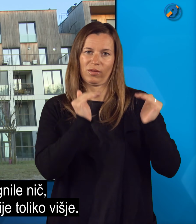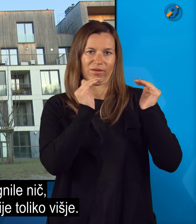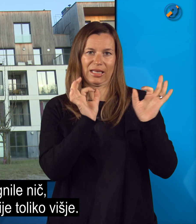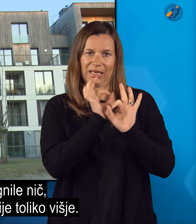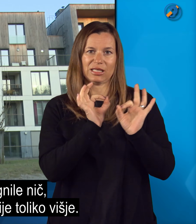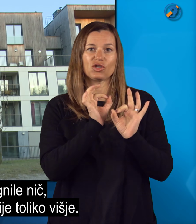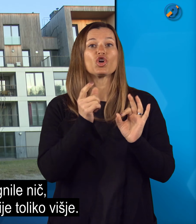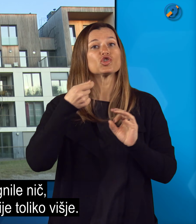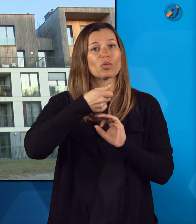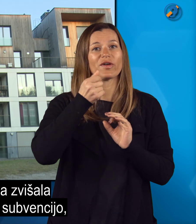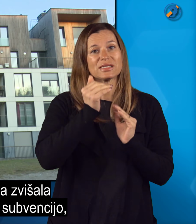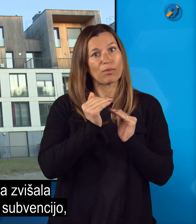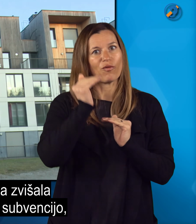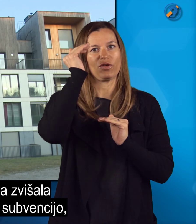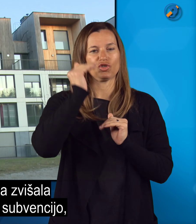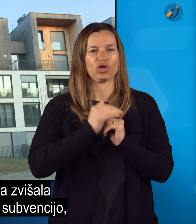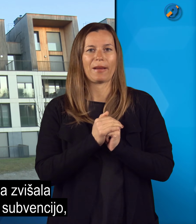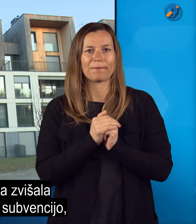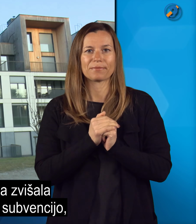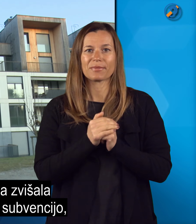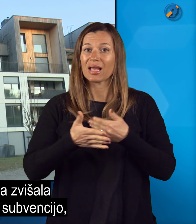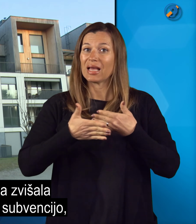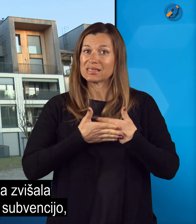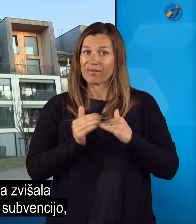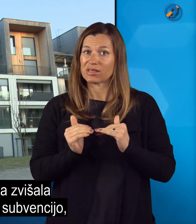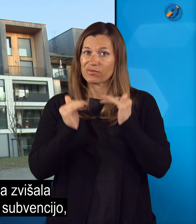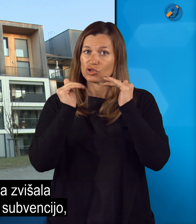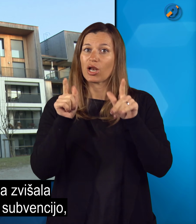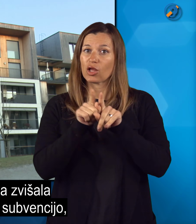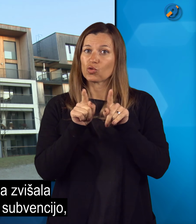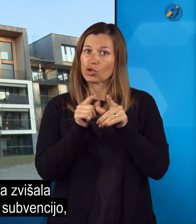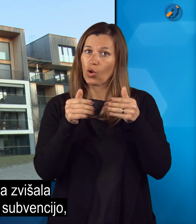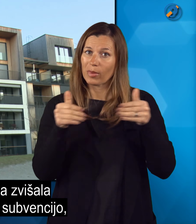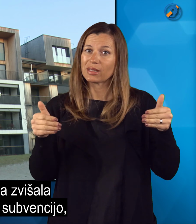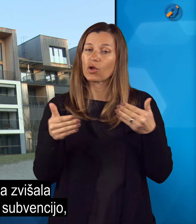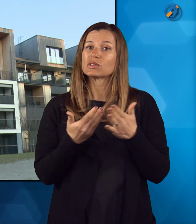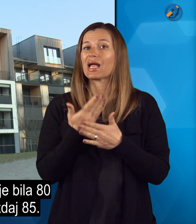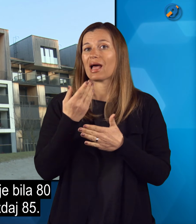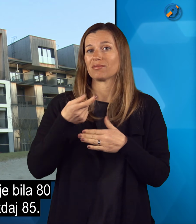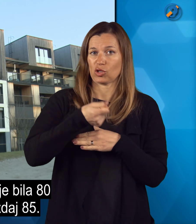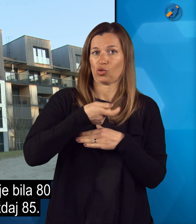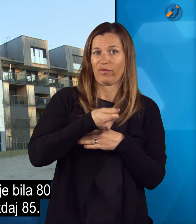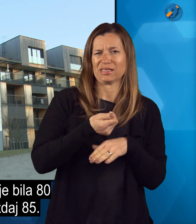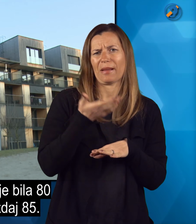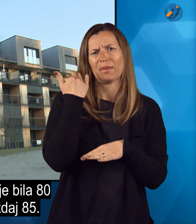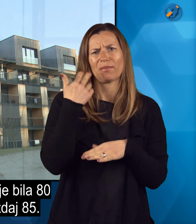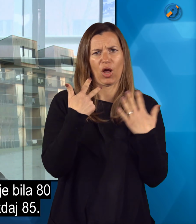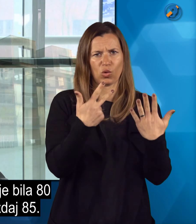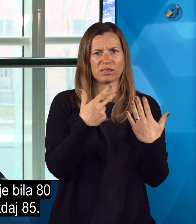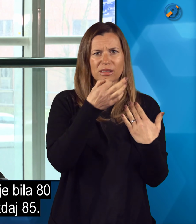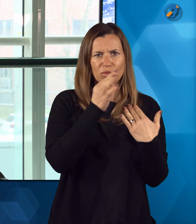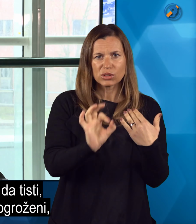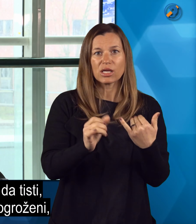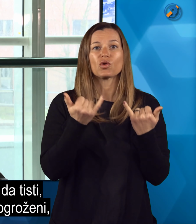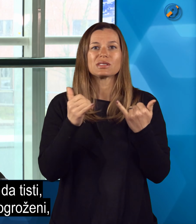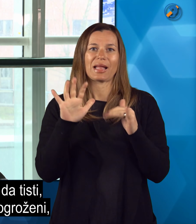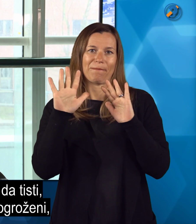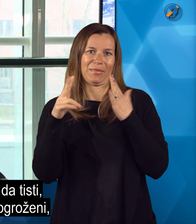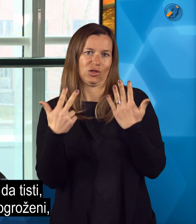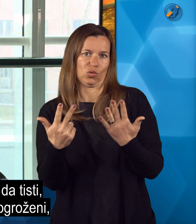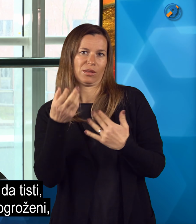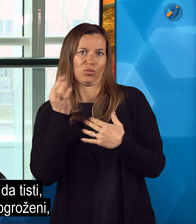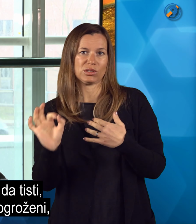subvencija toliko višja. Hkrati se je pa zvišala tudi omejitev za subvencijo. Se pravi, prej je bilo 80%, zdaj 85%, kar pomeni, da